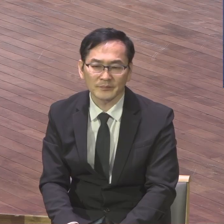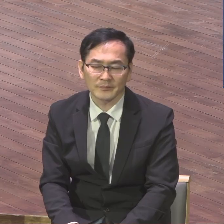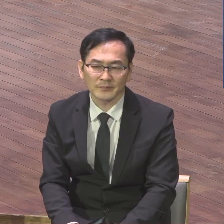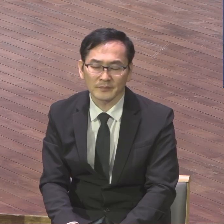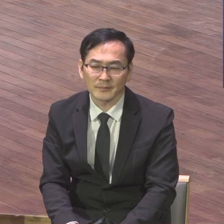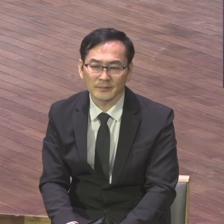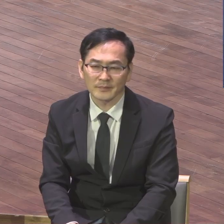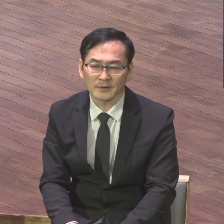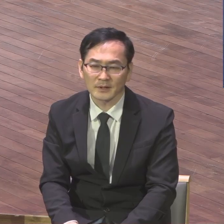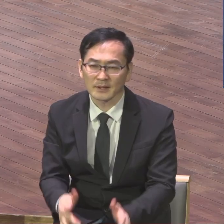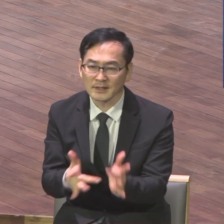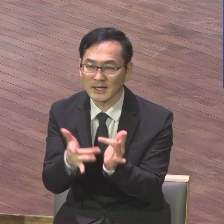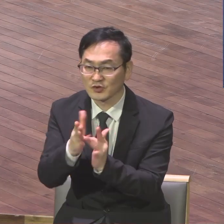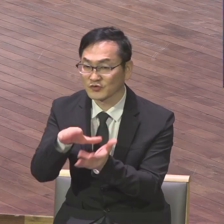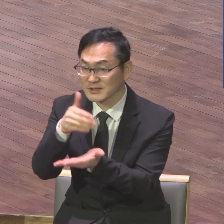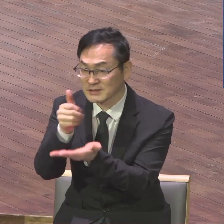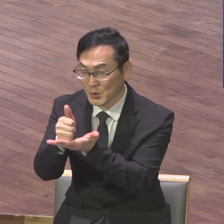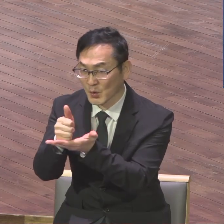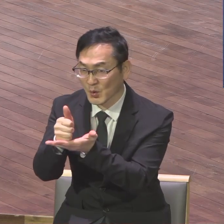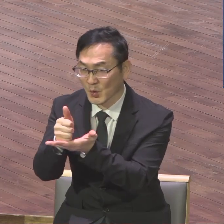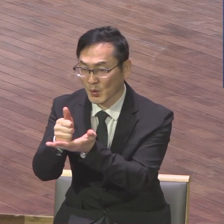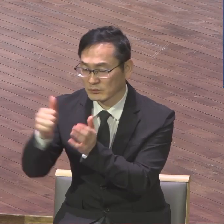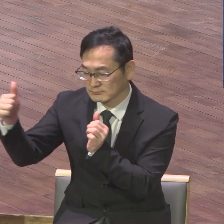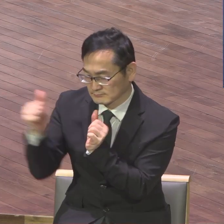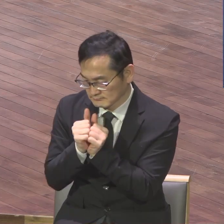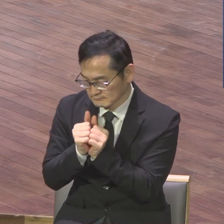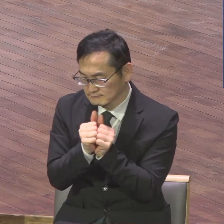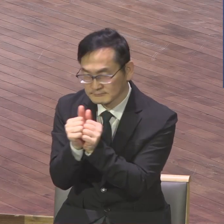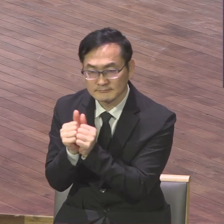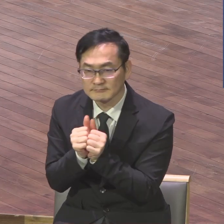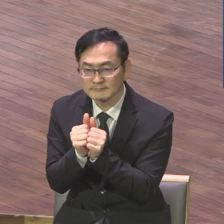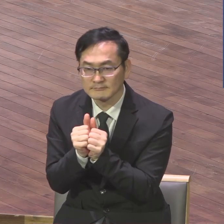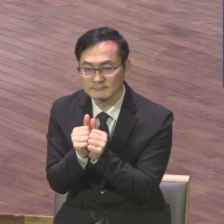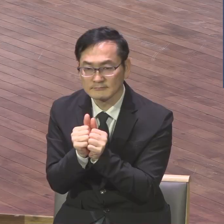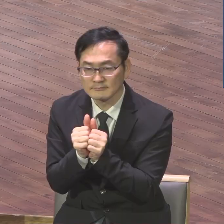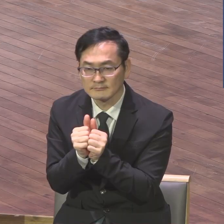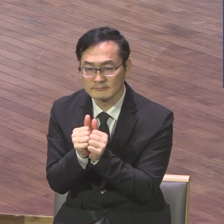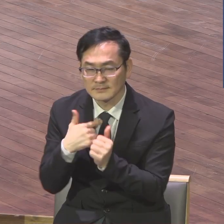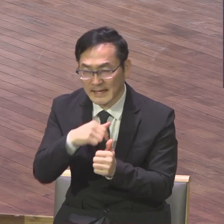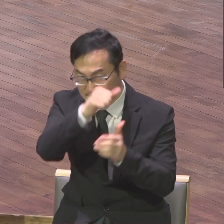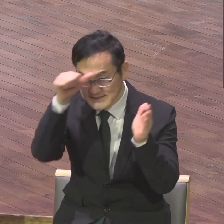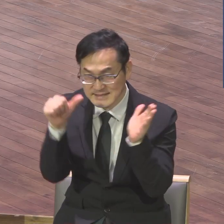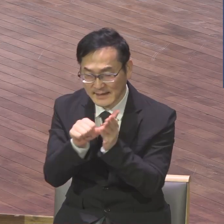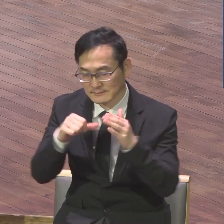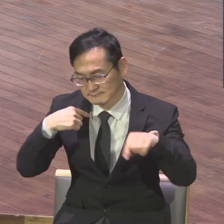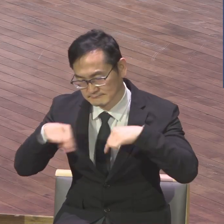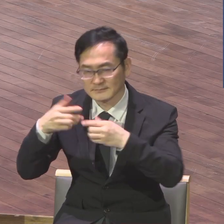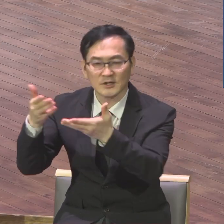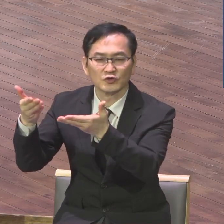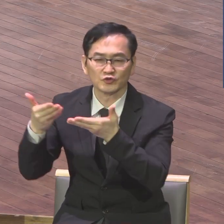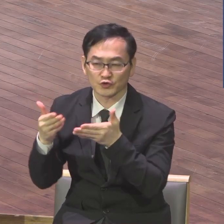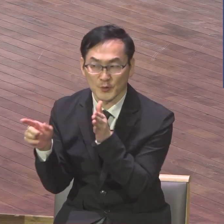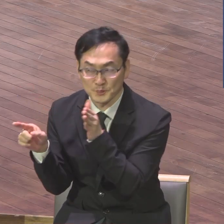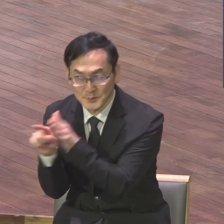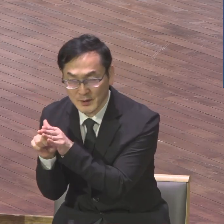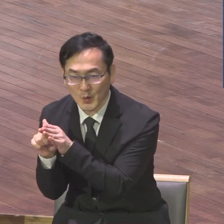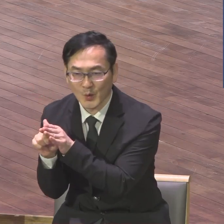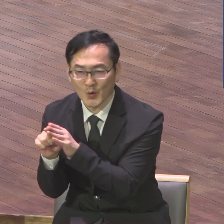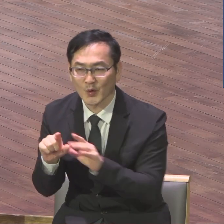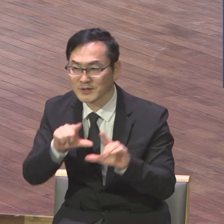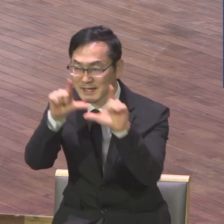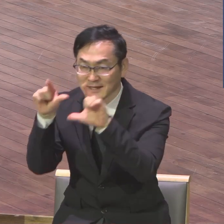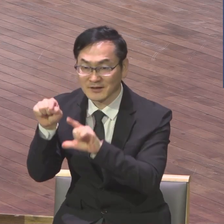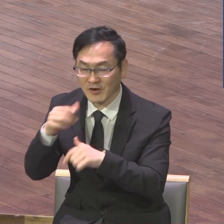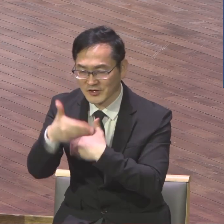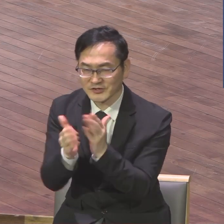예수 그리스도께서 지금 나와 함께 하시면서 내 삶을 온전히 주관하심을 믿고 사는 것이